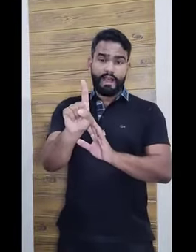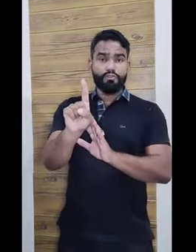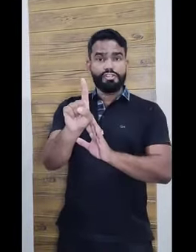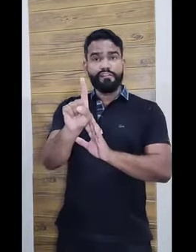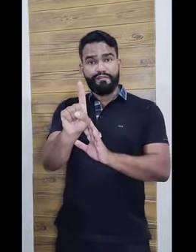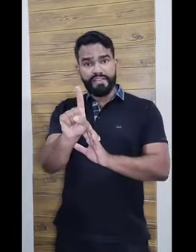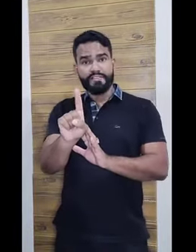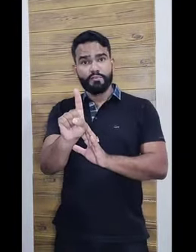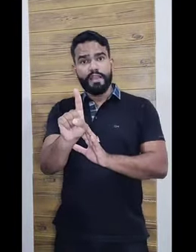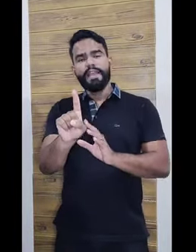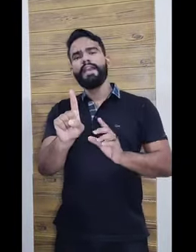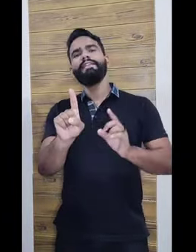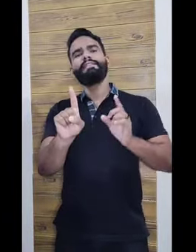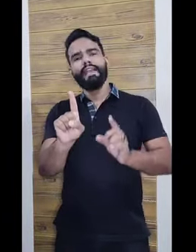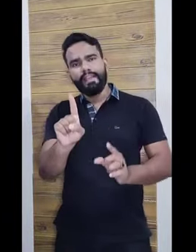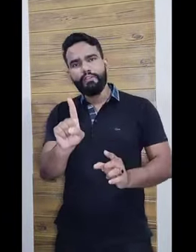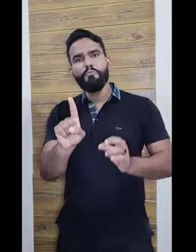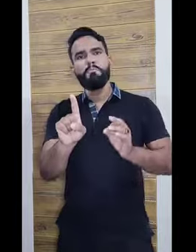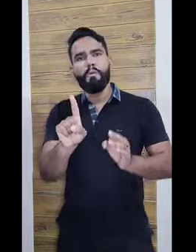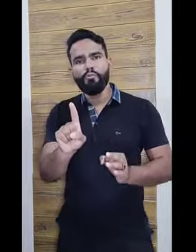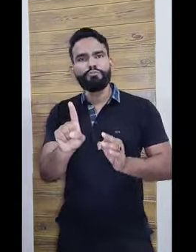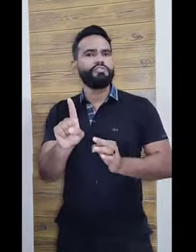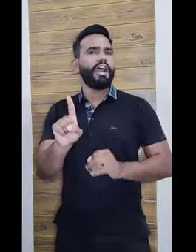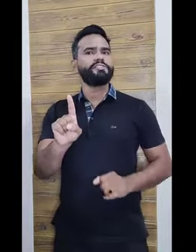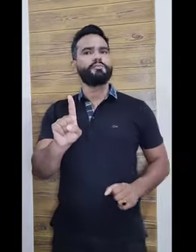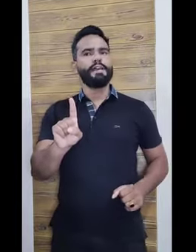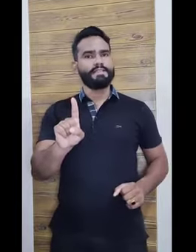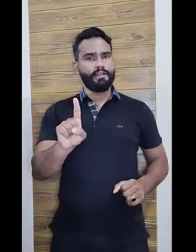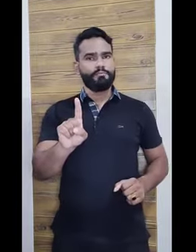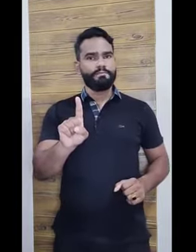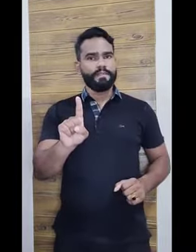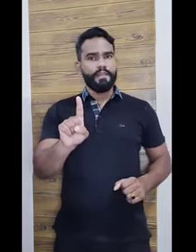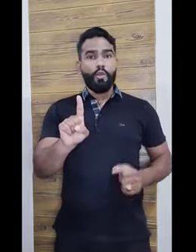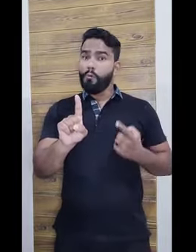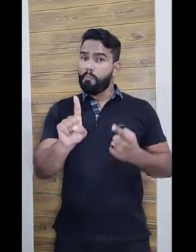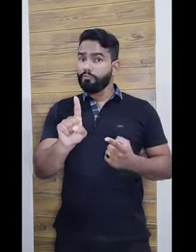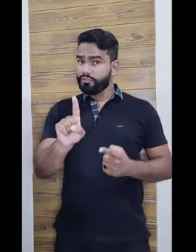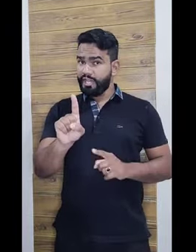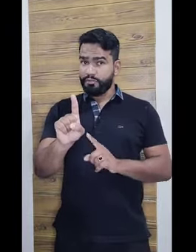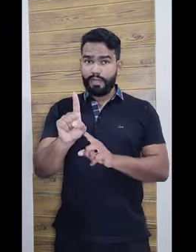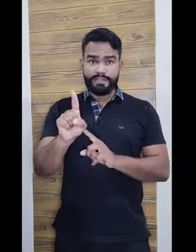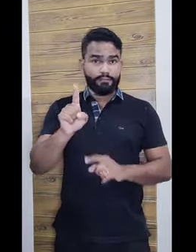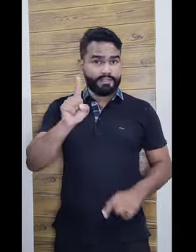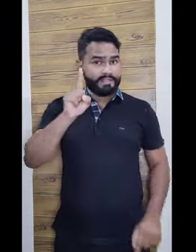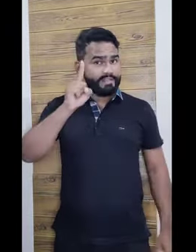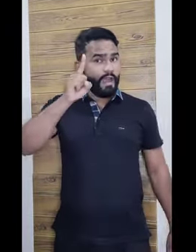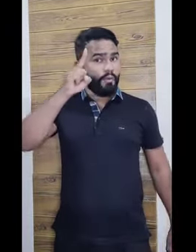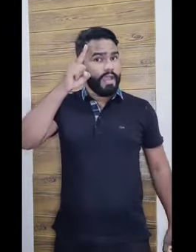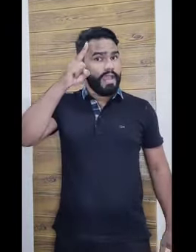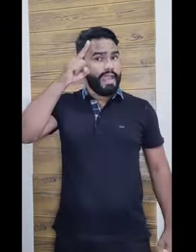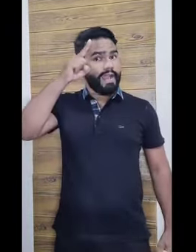de difícil ele tem um ponto de articulação. O ponto de articulação desse sinal é aqui,